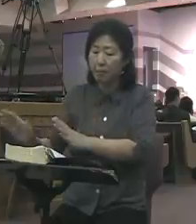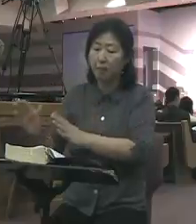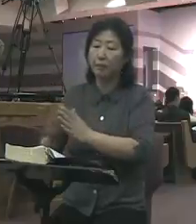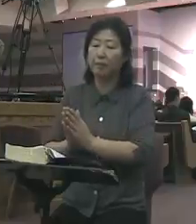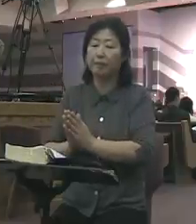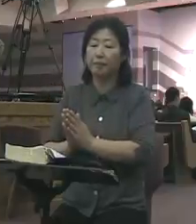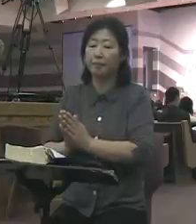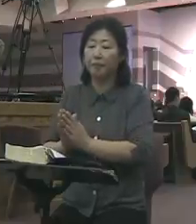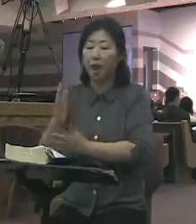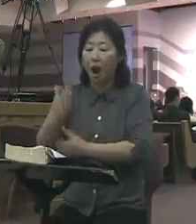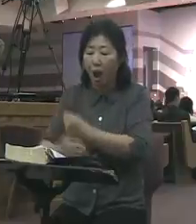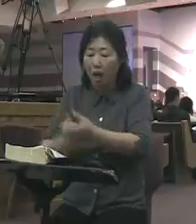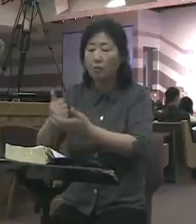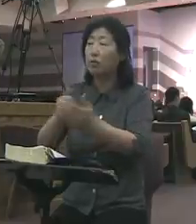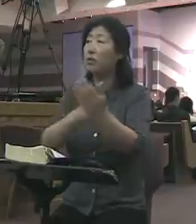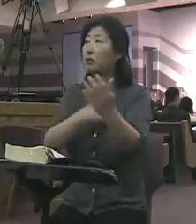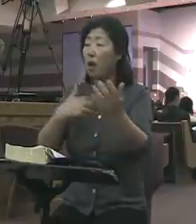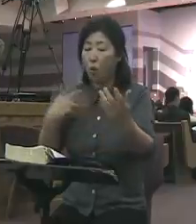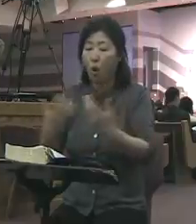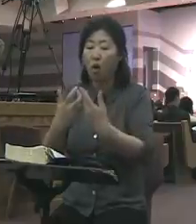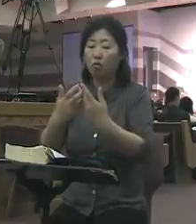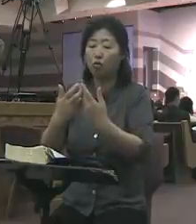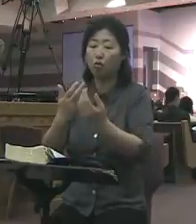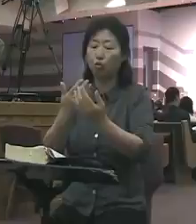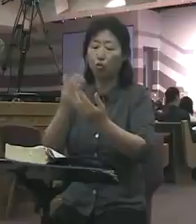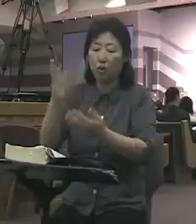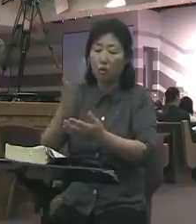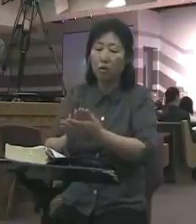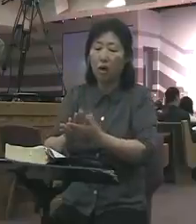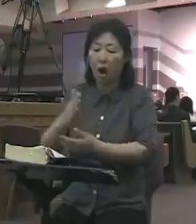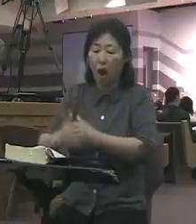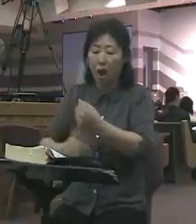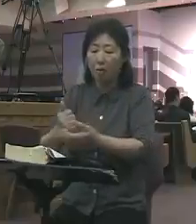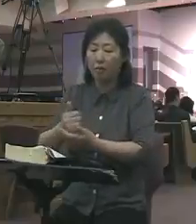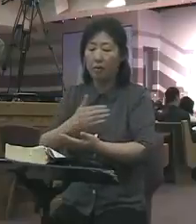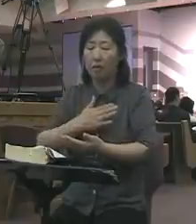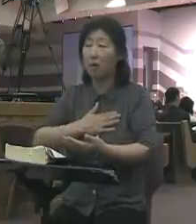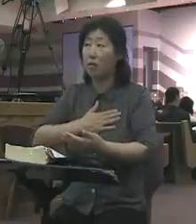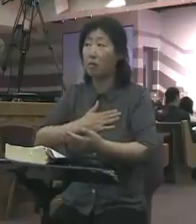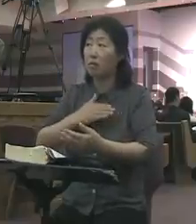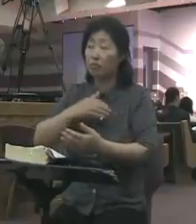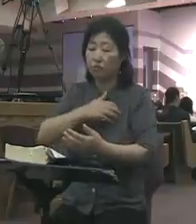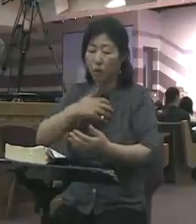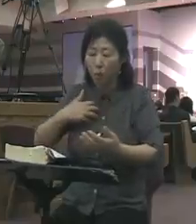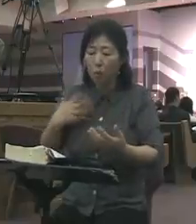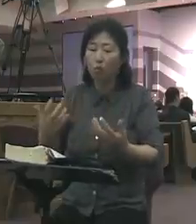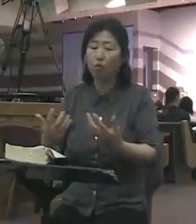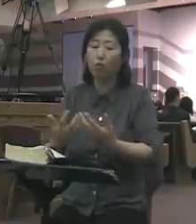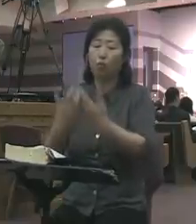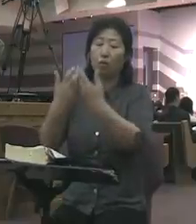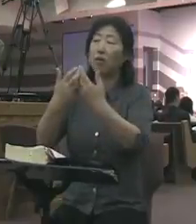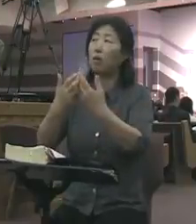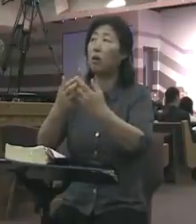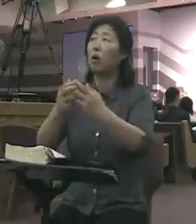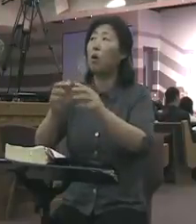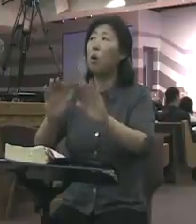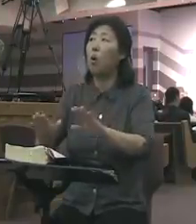하나님으로 채워주시고 하나님이 주시는 가슴으로 채워주시어서 하나님이 오늘 주시는 비전을